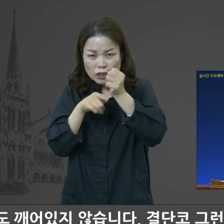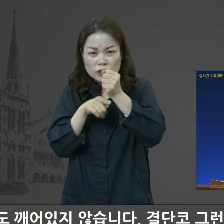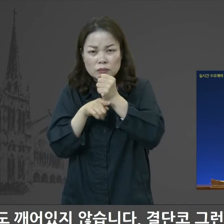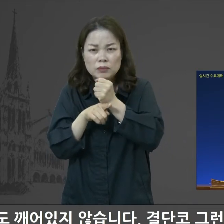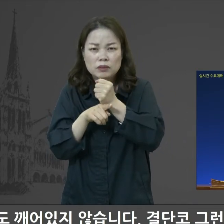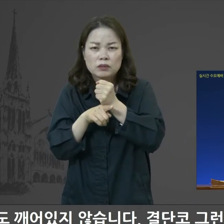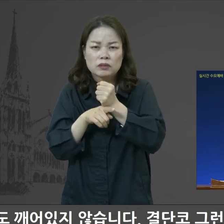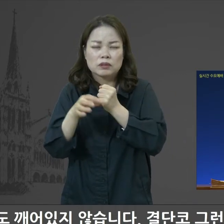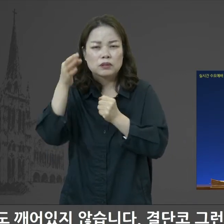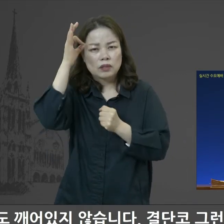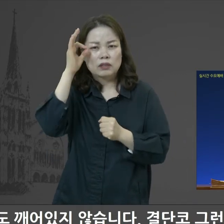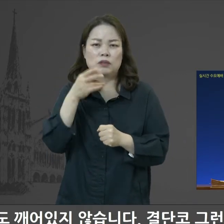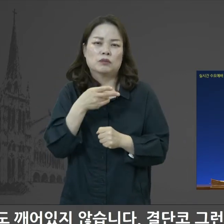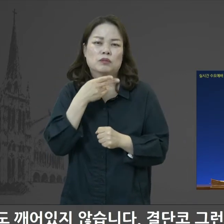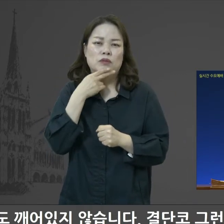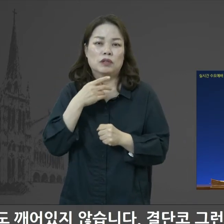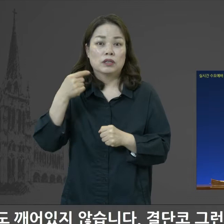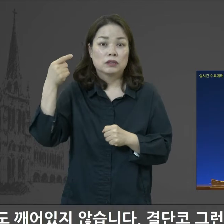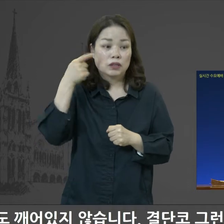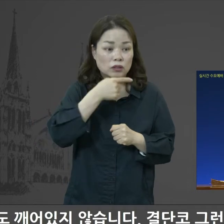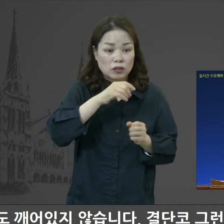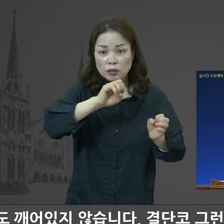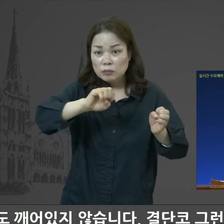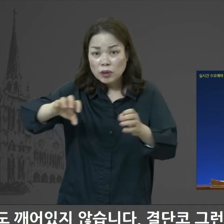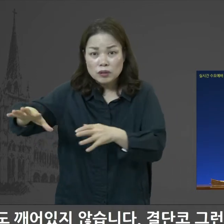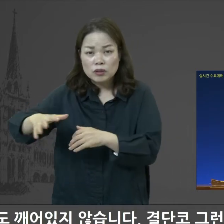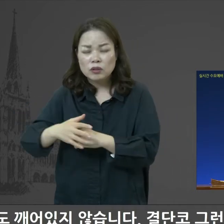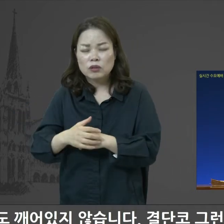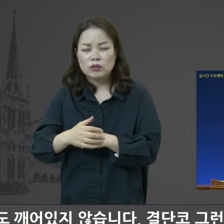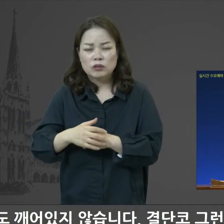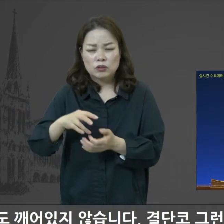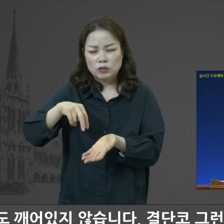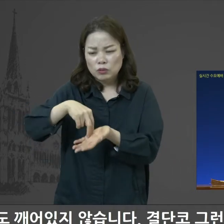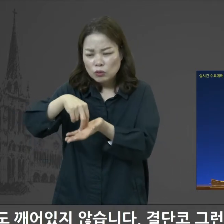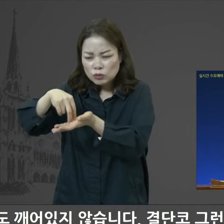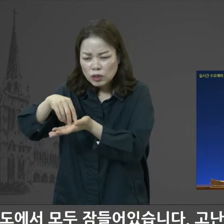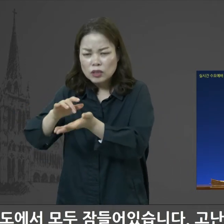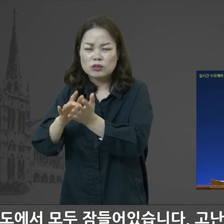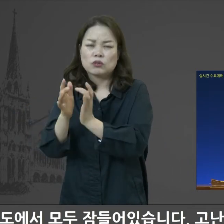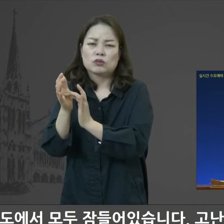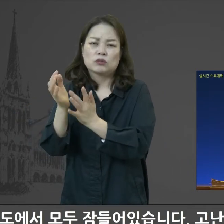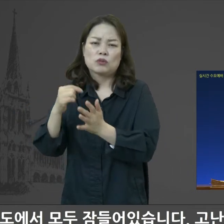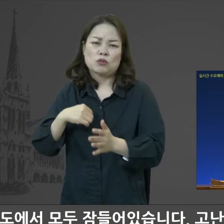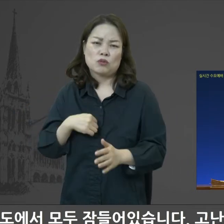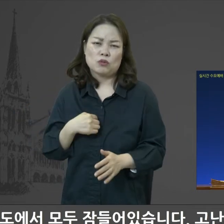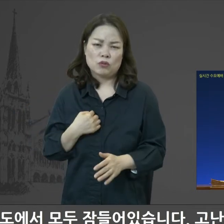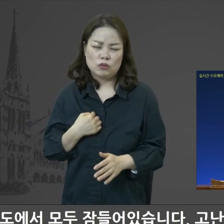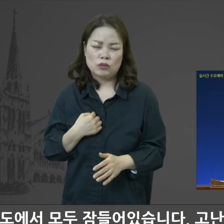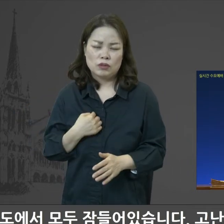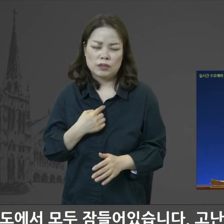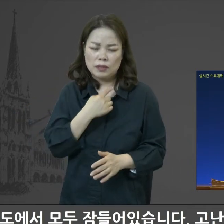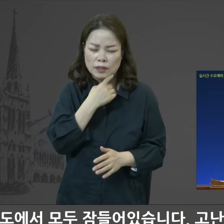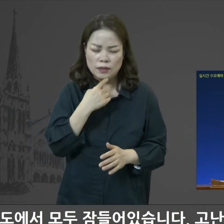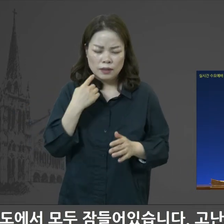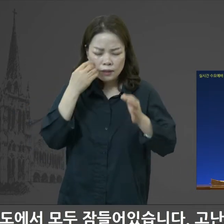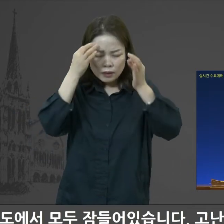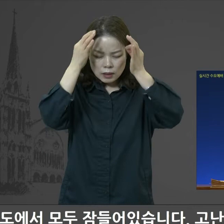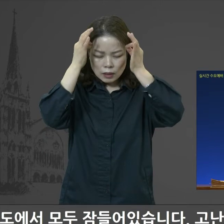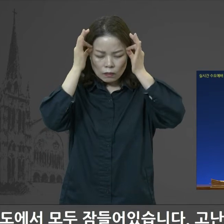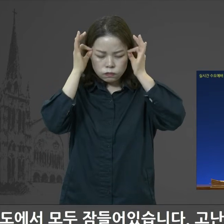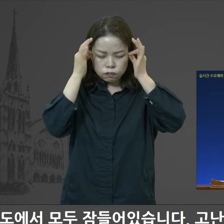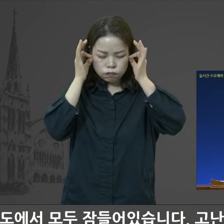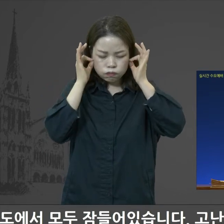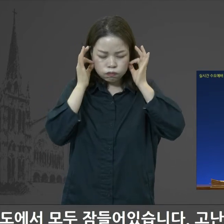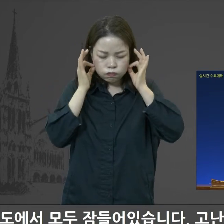깨닫지도 못했습니다. 그 철저한 버려짐과 그 고독에 예수님은 홀로 피땀을 흘리고